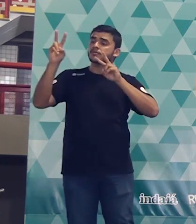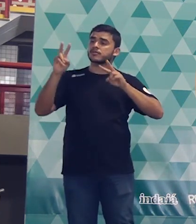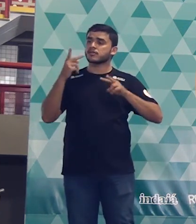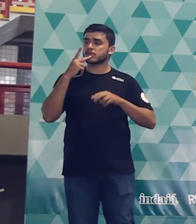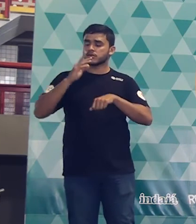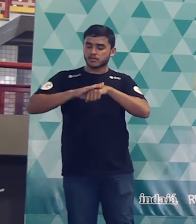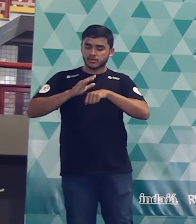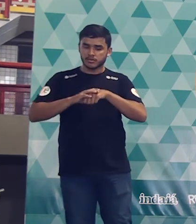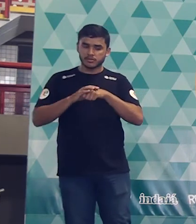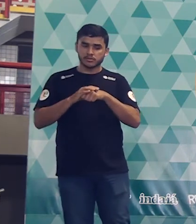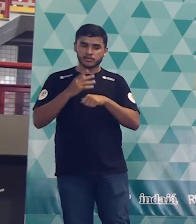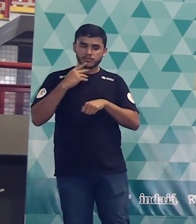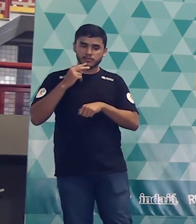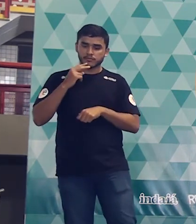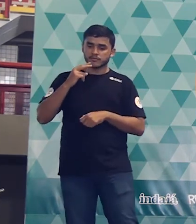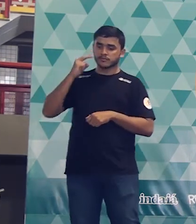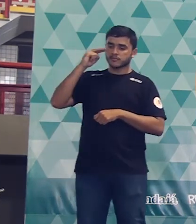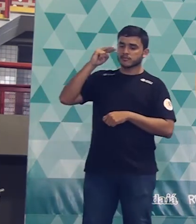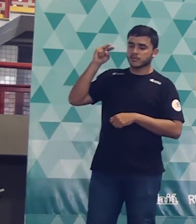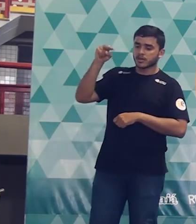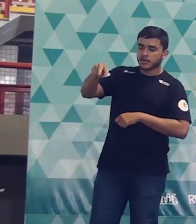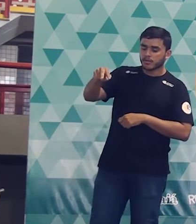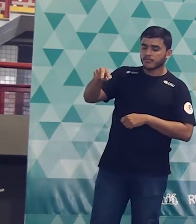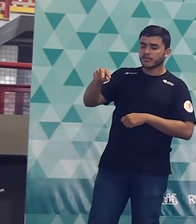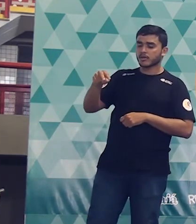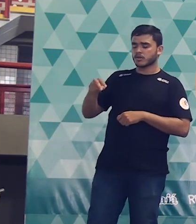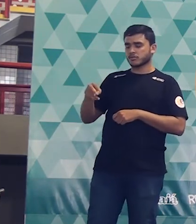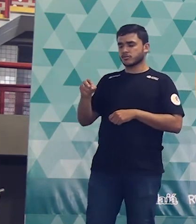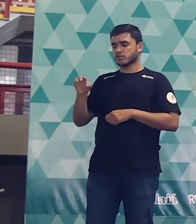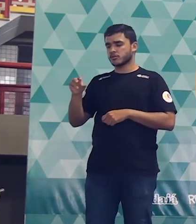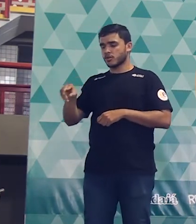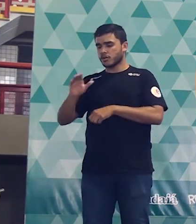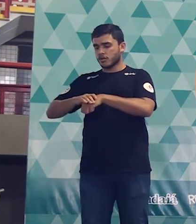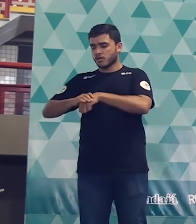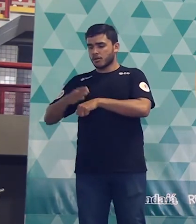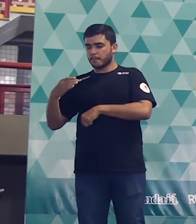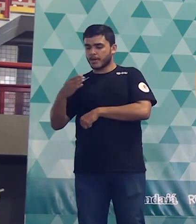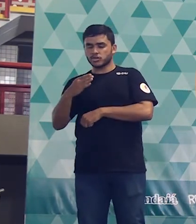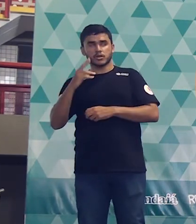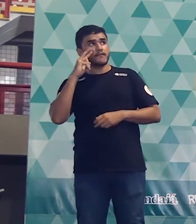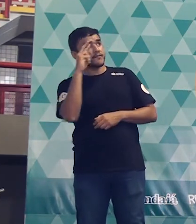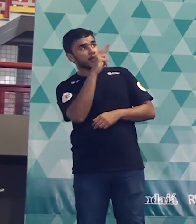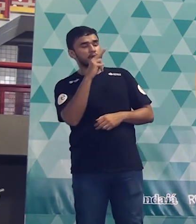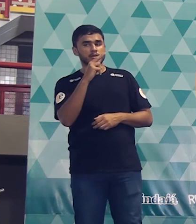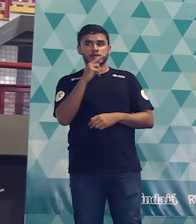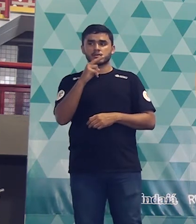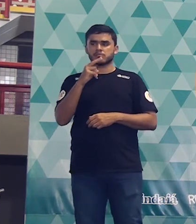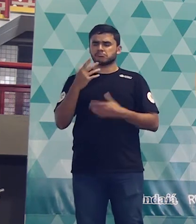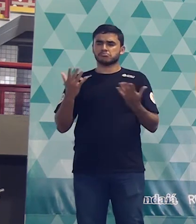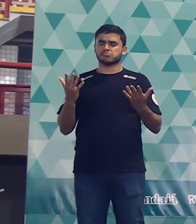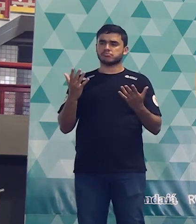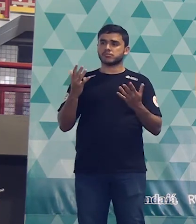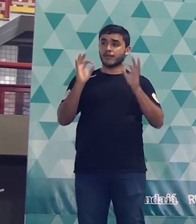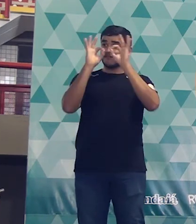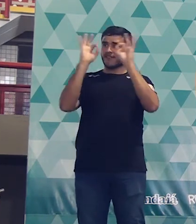que vai ver melhor ou é a gente que vai ver melhor o peixe? Entendeu? Então a ambiguidade, ela gera duplo sentido e